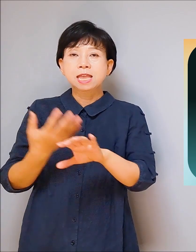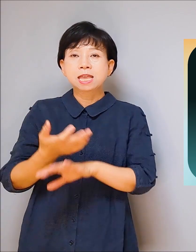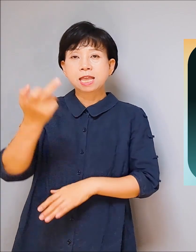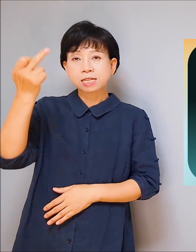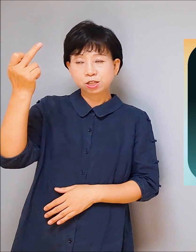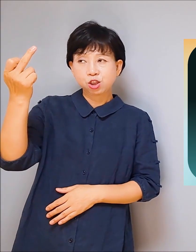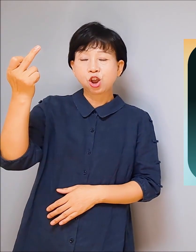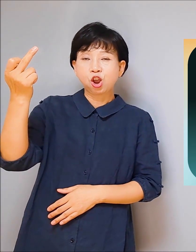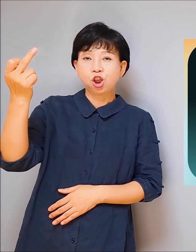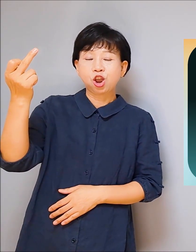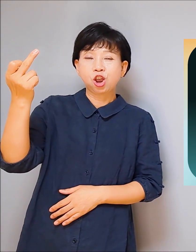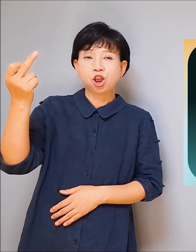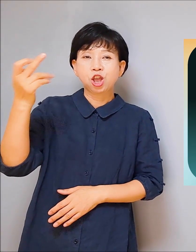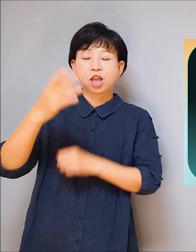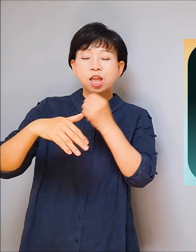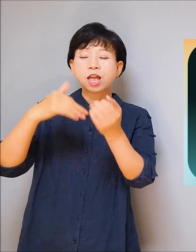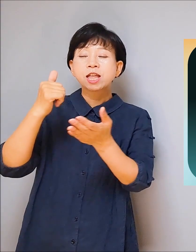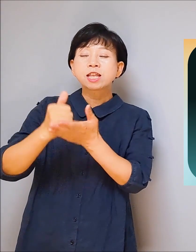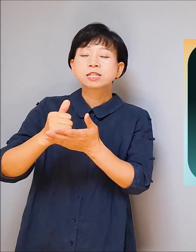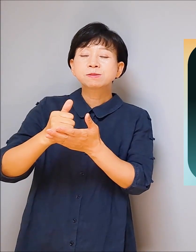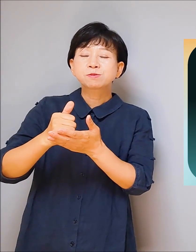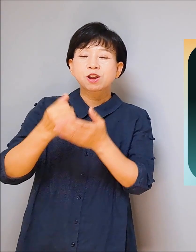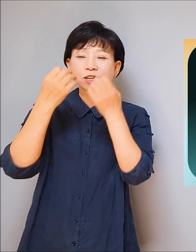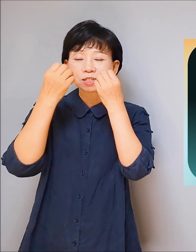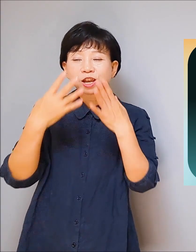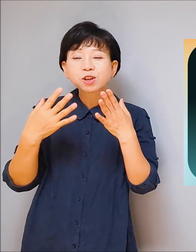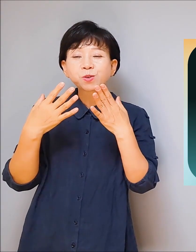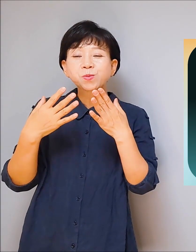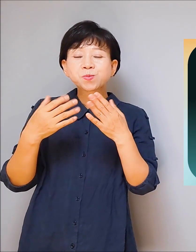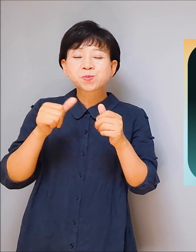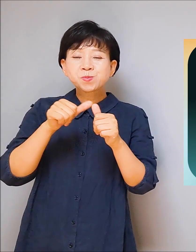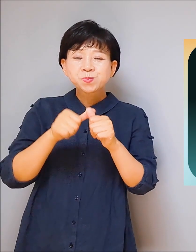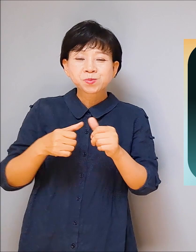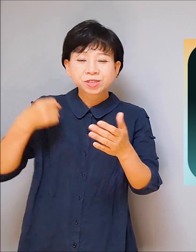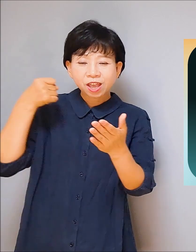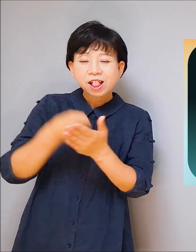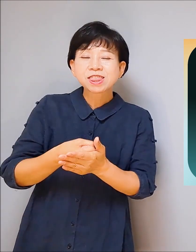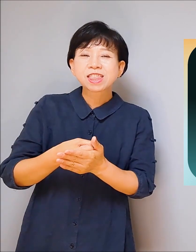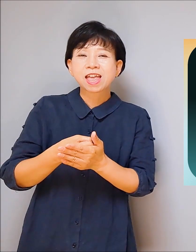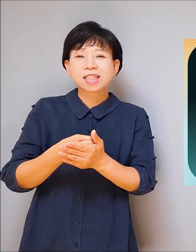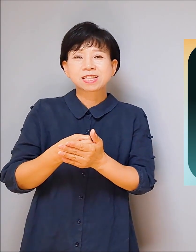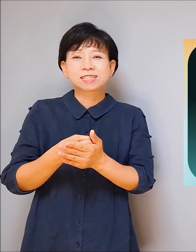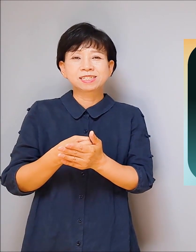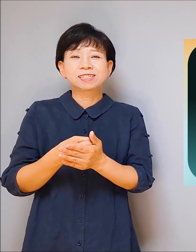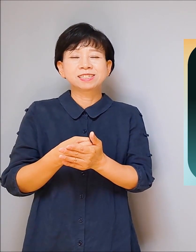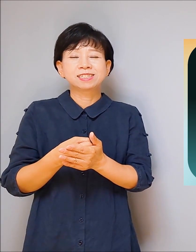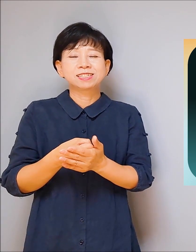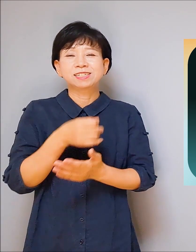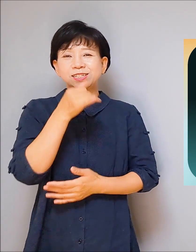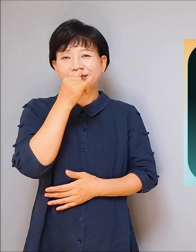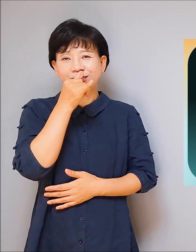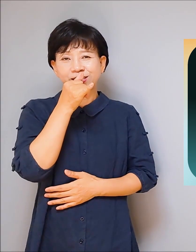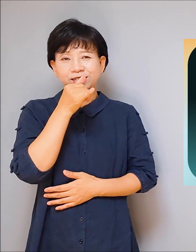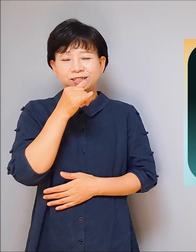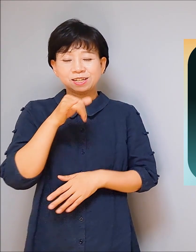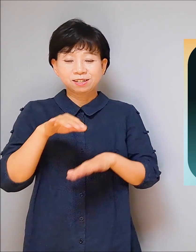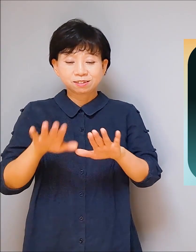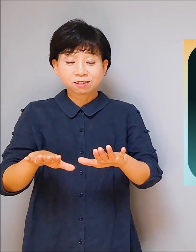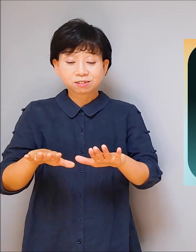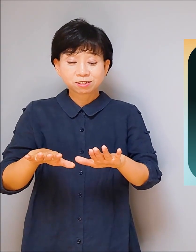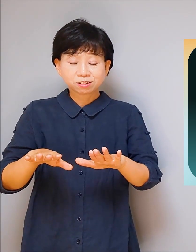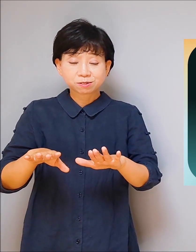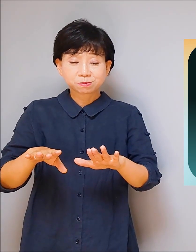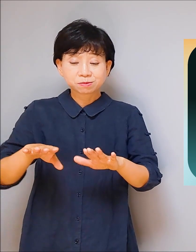야복 나루터에서 하나님과 뭔가 새로운 결단이 생겨버린 것 같아요. 현실은